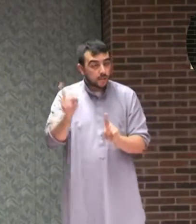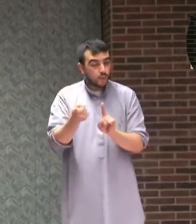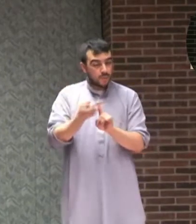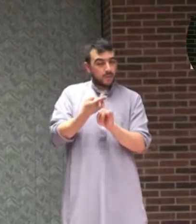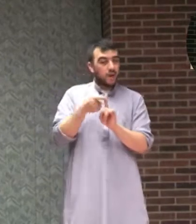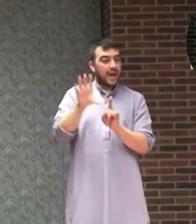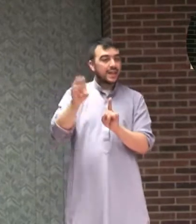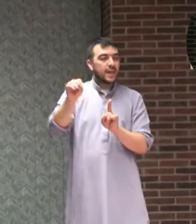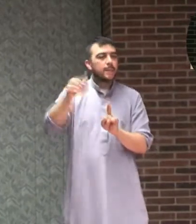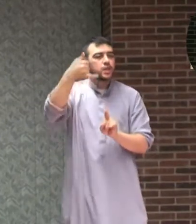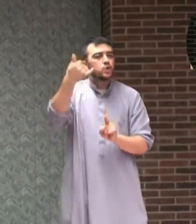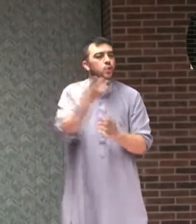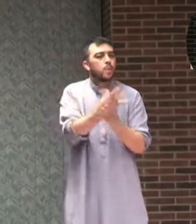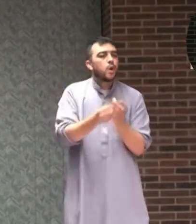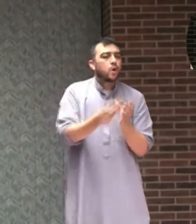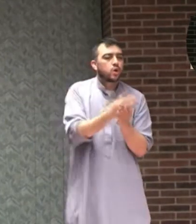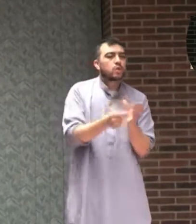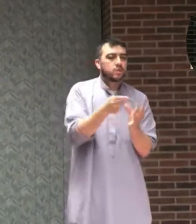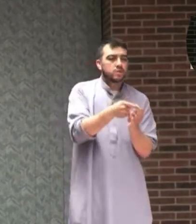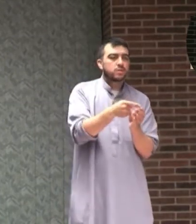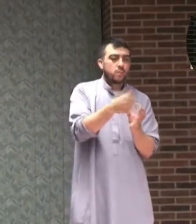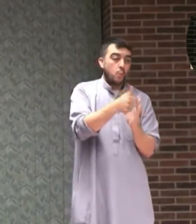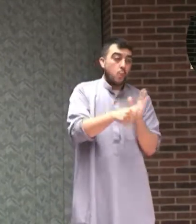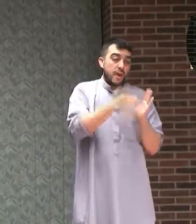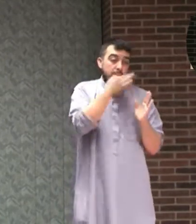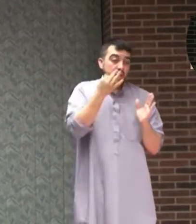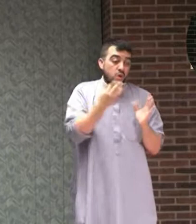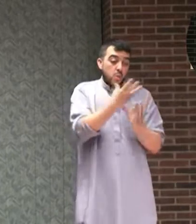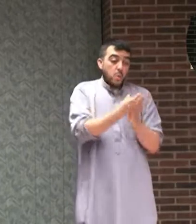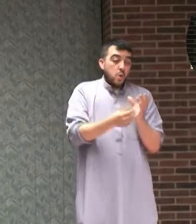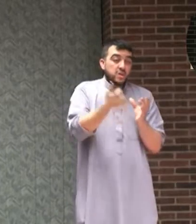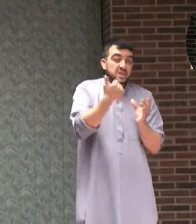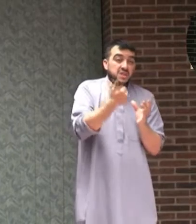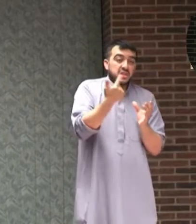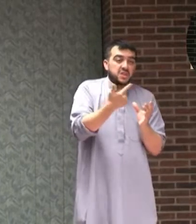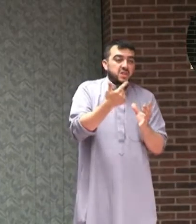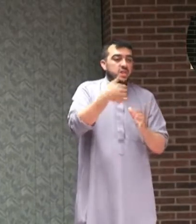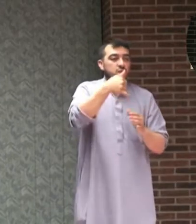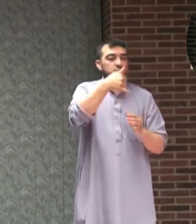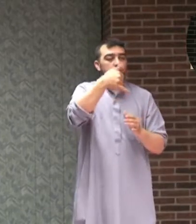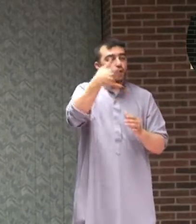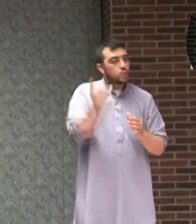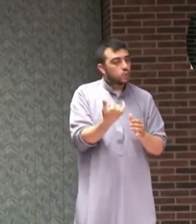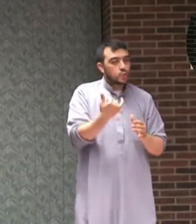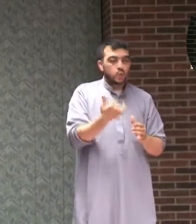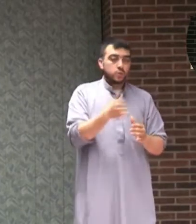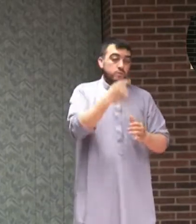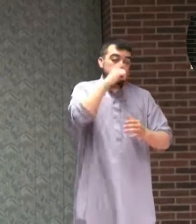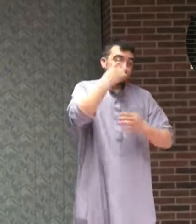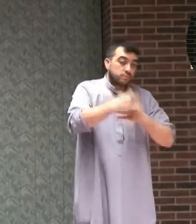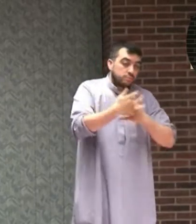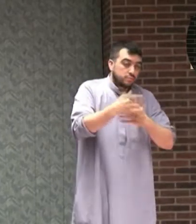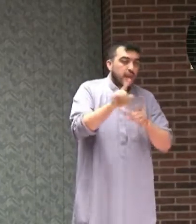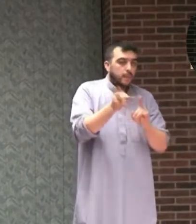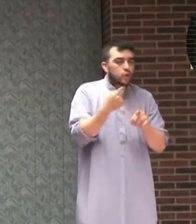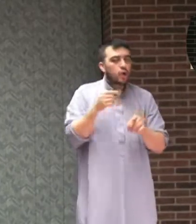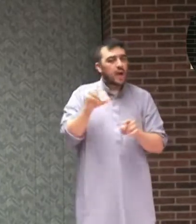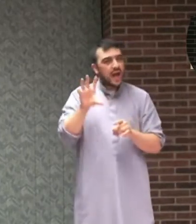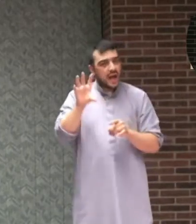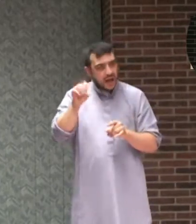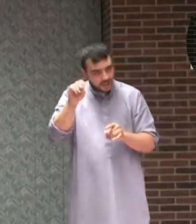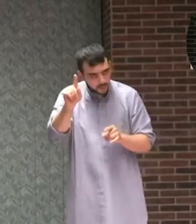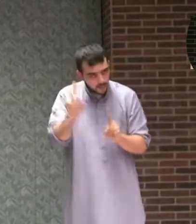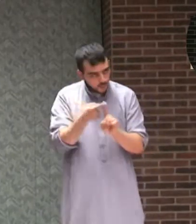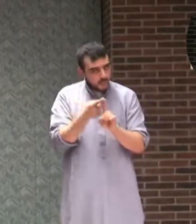jours obligatoires. Et si le temps le permet, de faire ensuite et après cela les six jours de Shawwal.